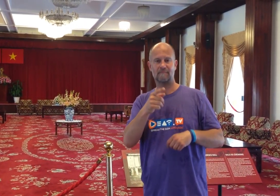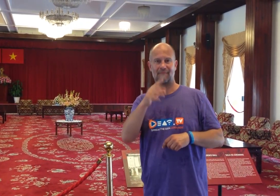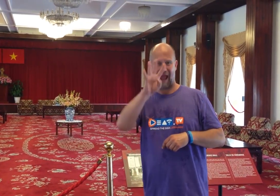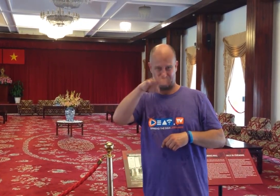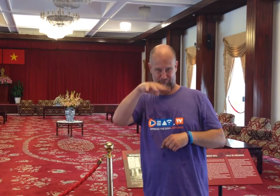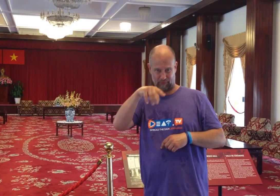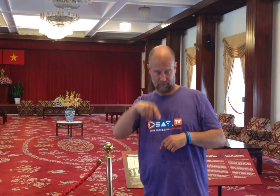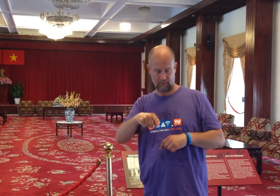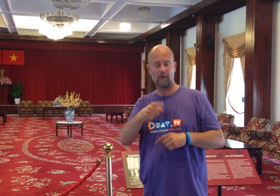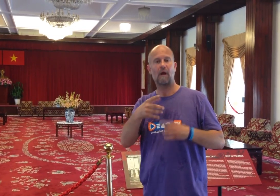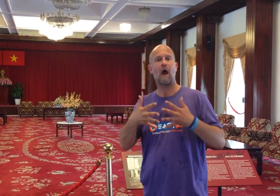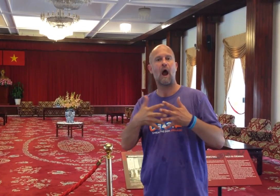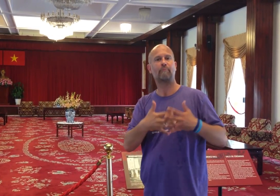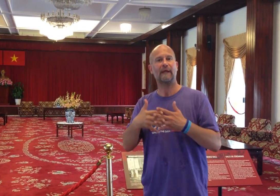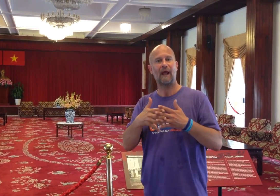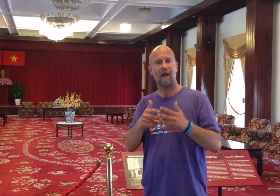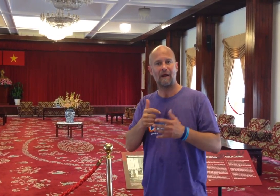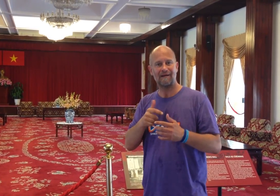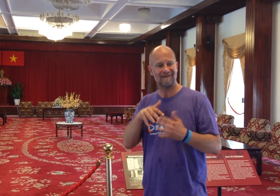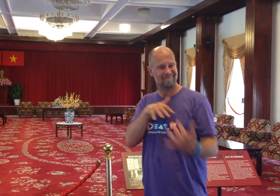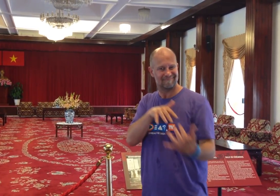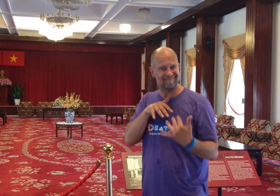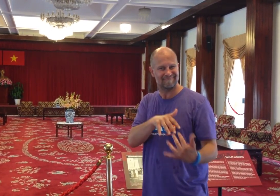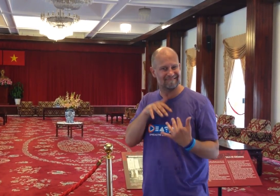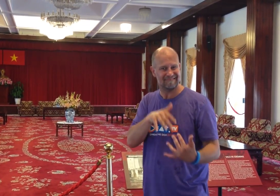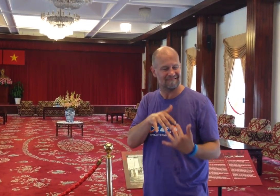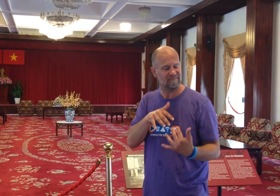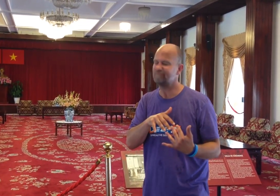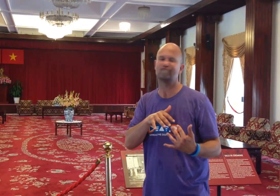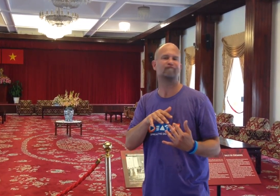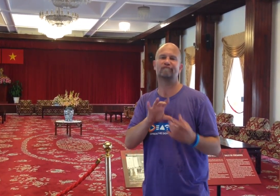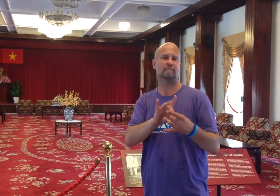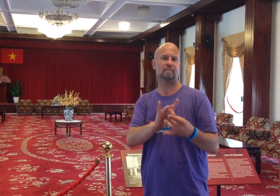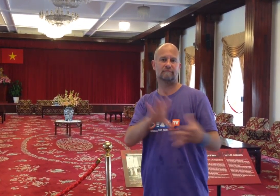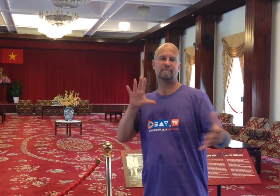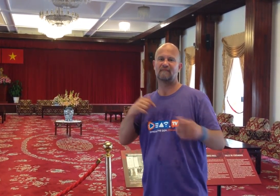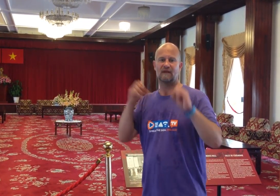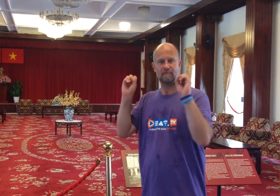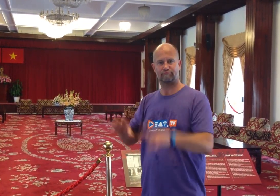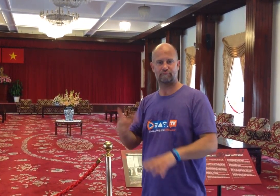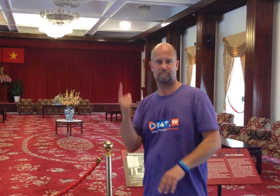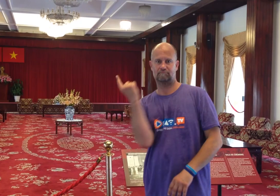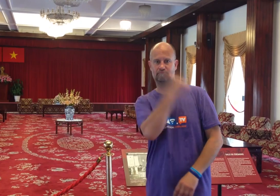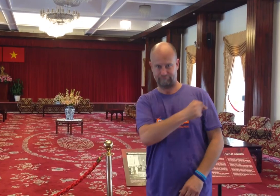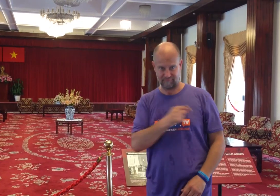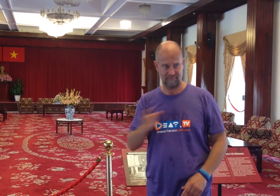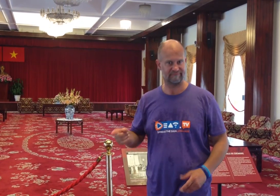Das geschah, nachdem die Amerikaner sich zurückgezogen hatten. Also trat der Präsident auch zurück.